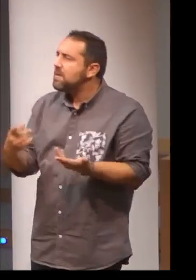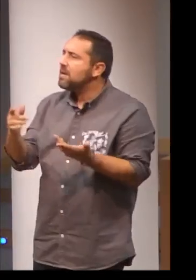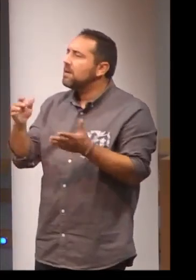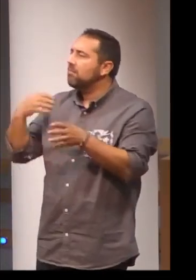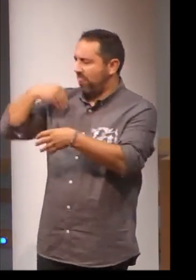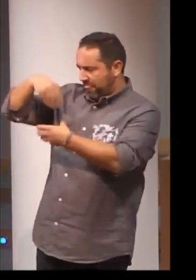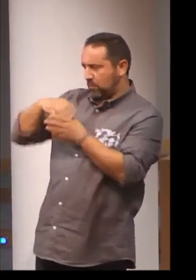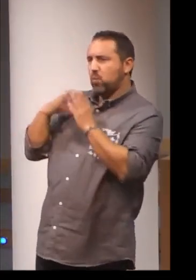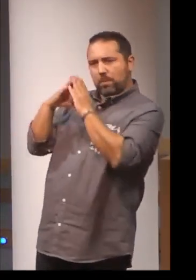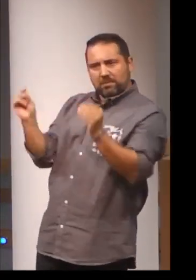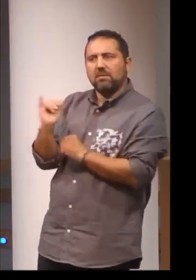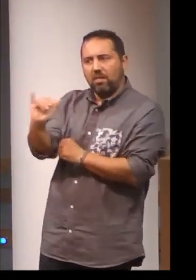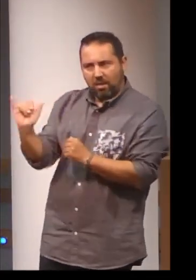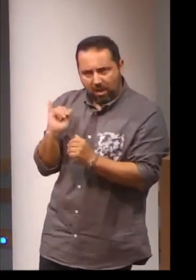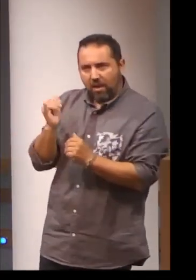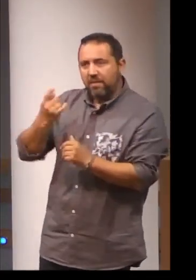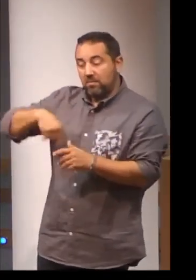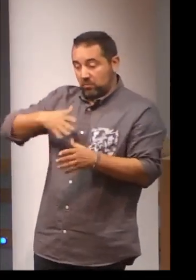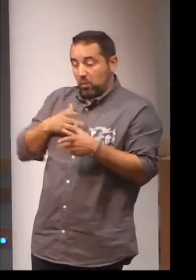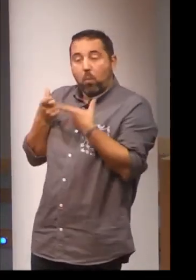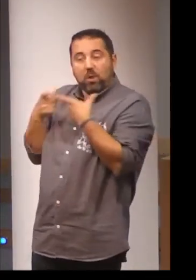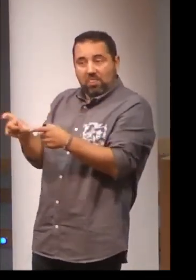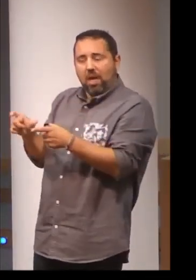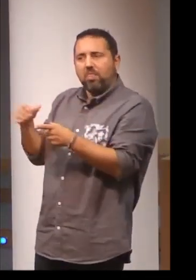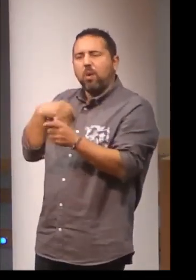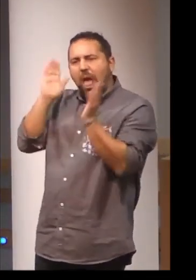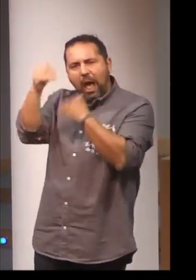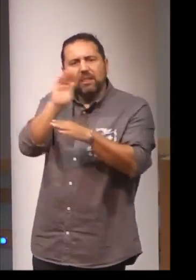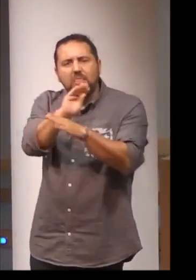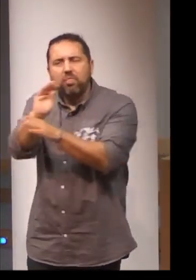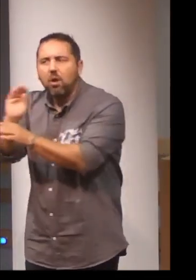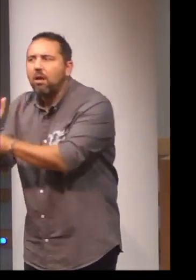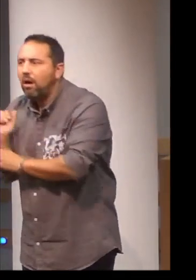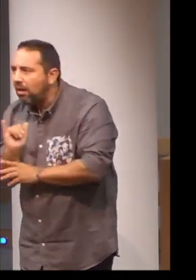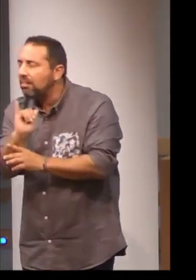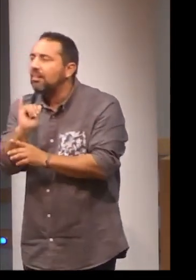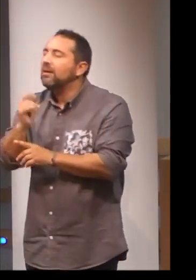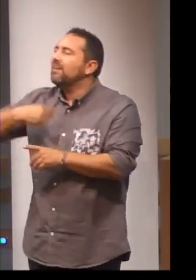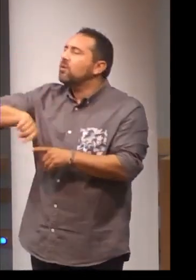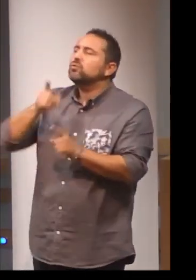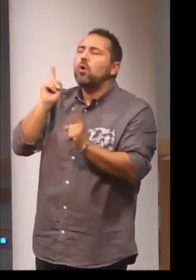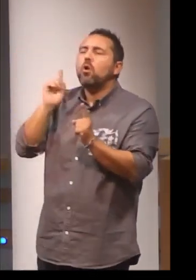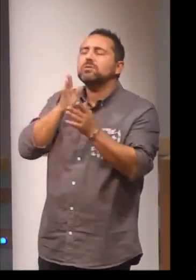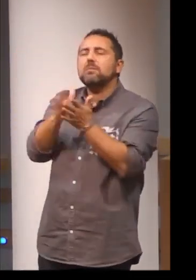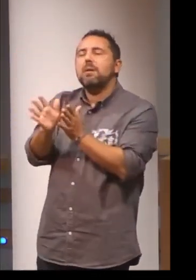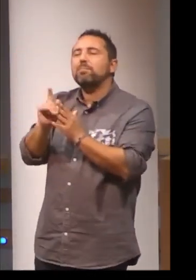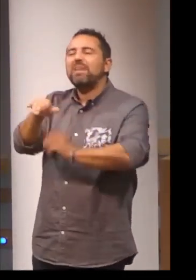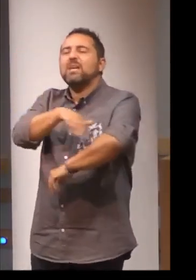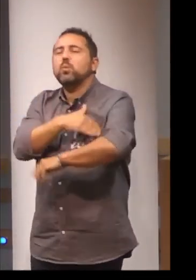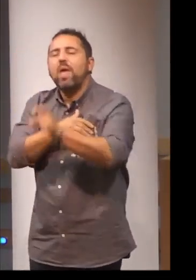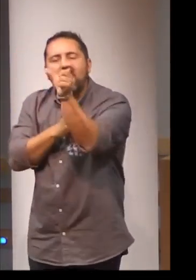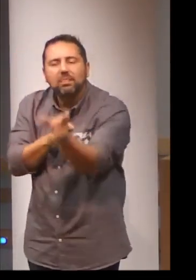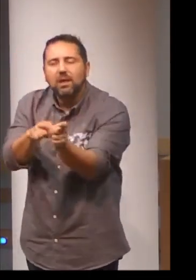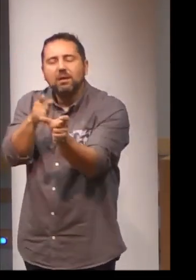servicios que hemos venido prestando desde la unidad de atención a personas con discapacidad, pues orientados no solamente a la atención al estudiante